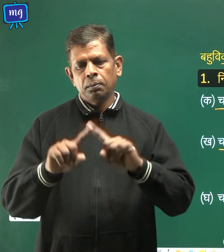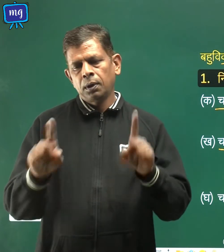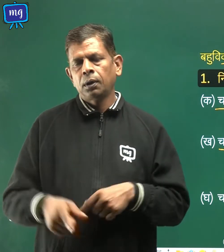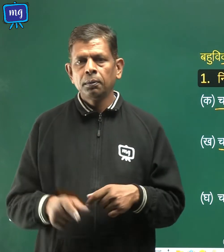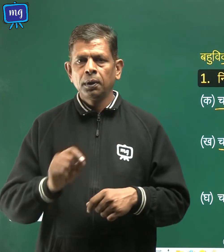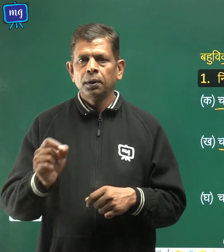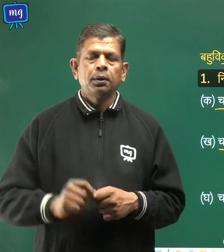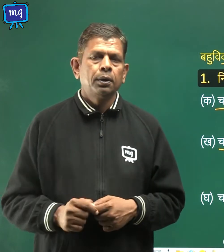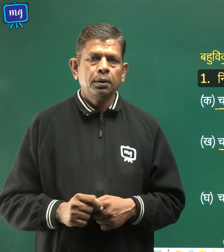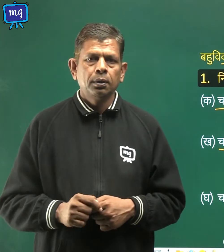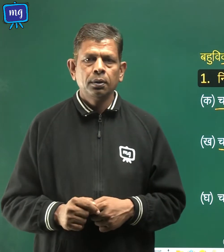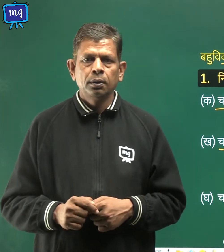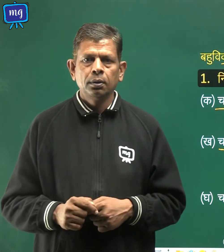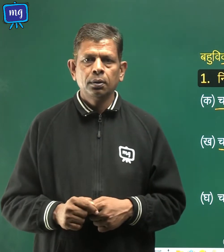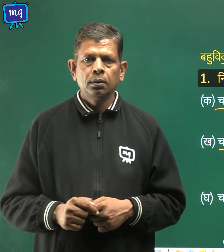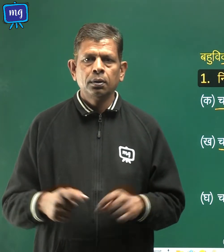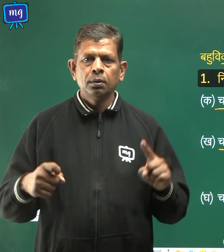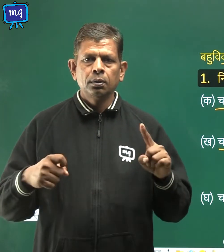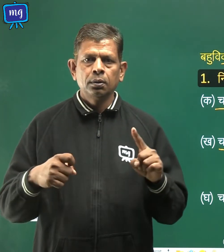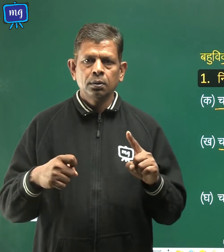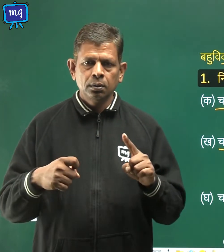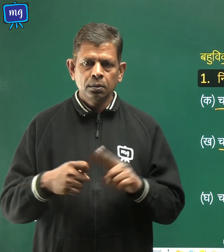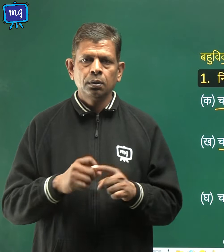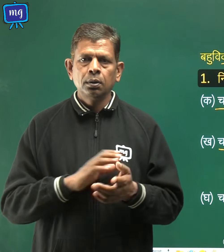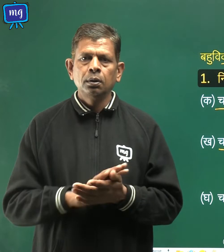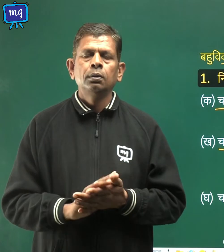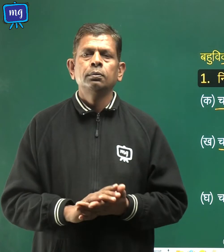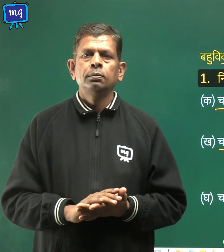लिखेंगे ख।